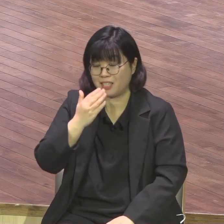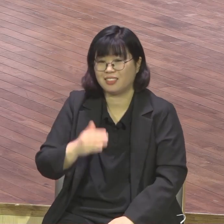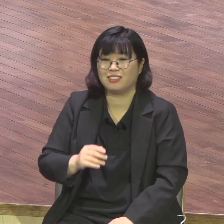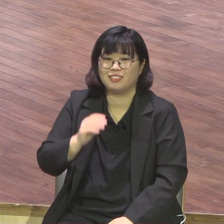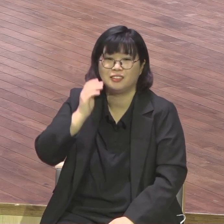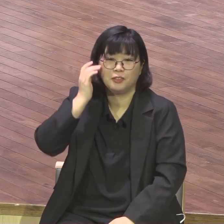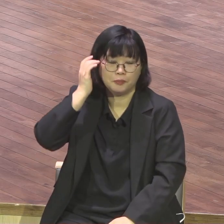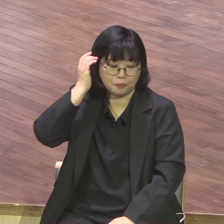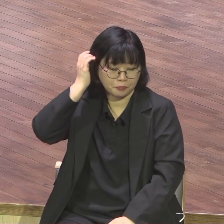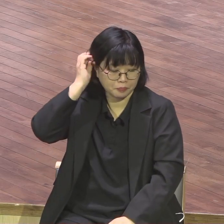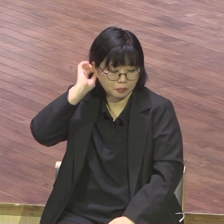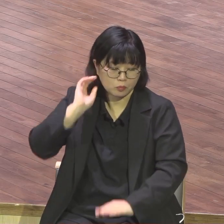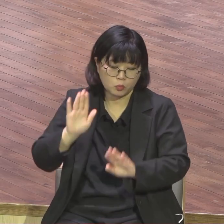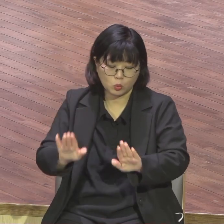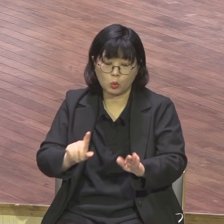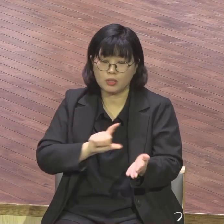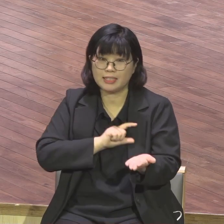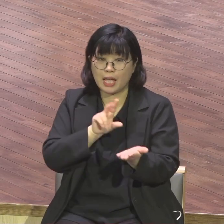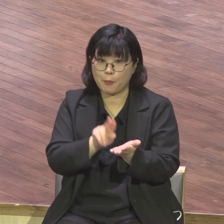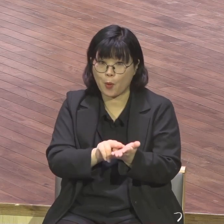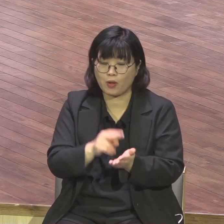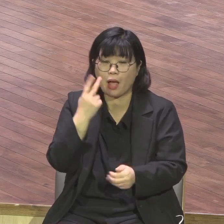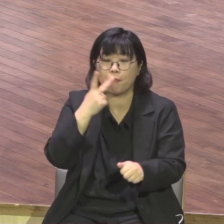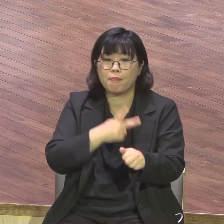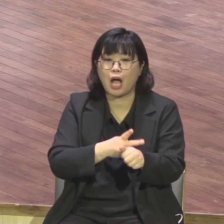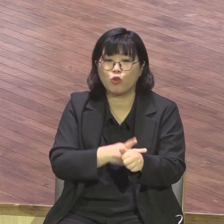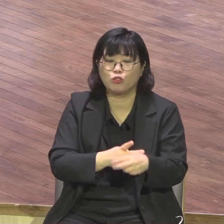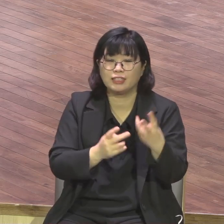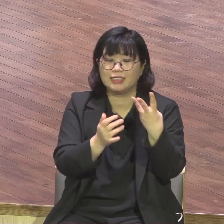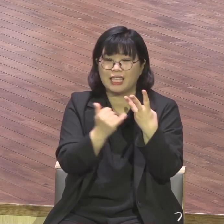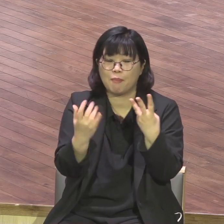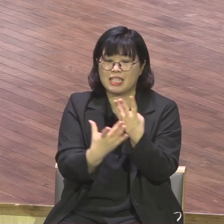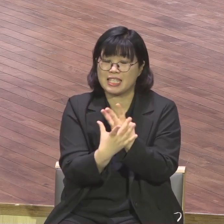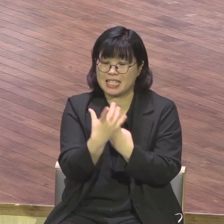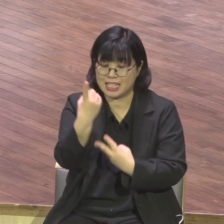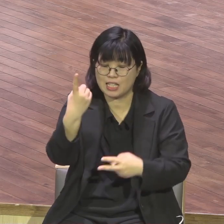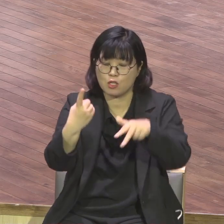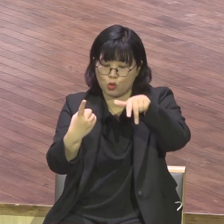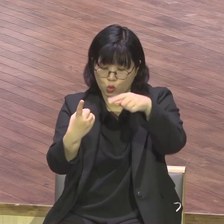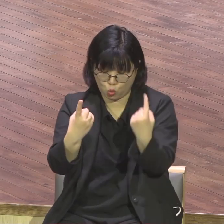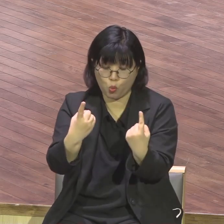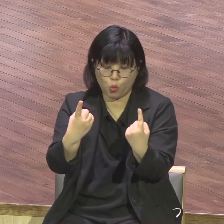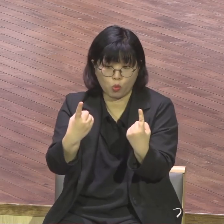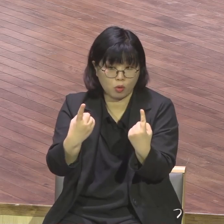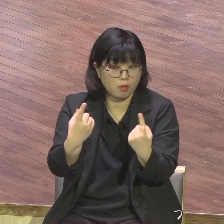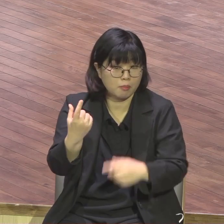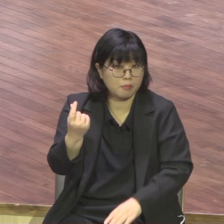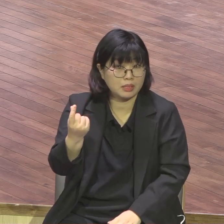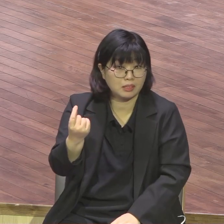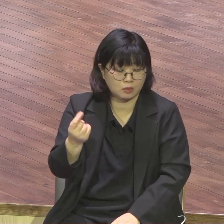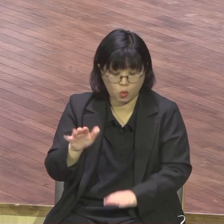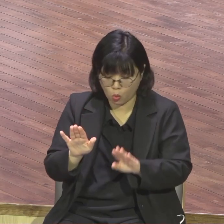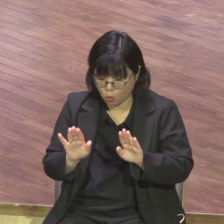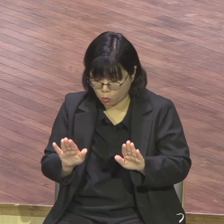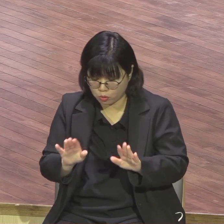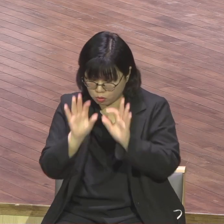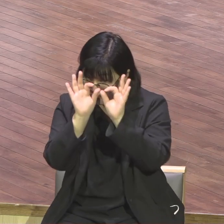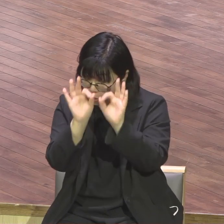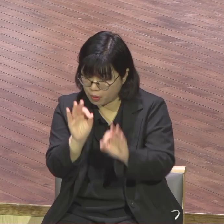바울의 삼위일체예요. 사실 오늘 본문의 빌립보 교회도 바울의